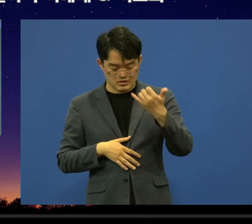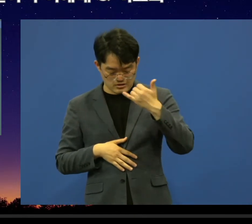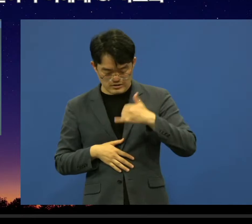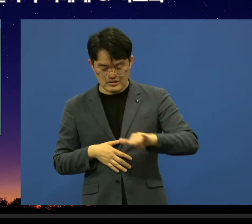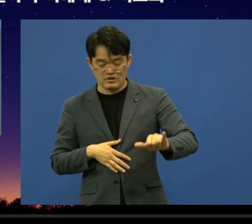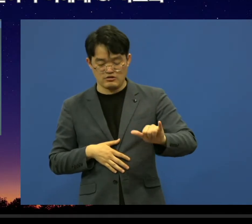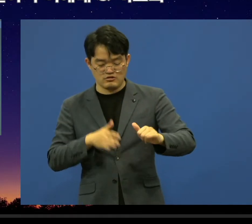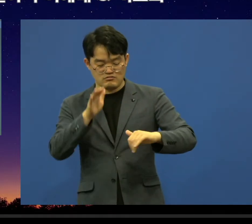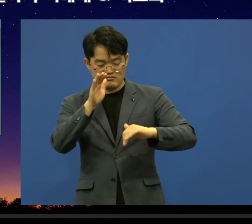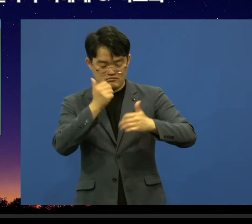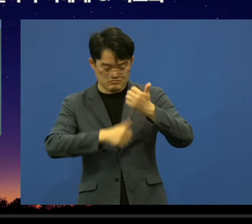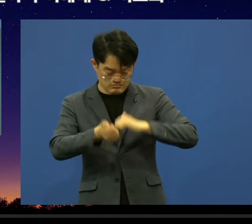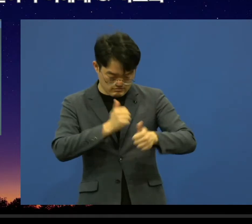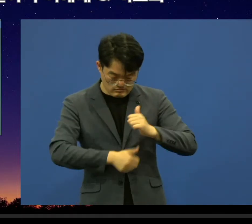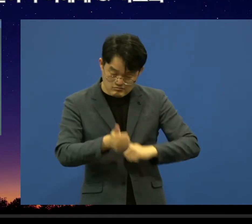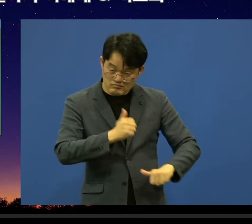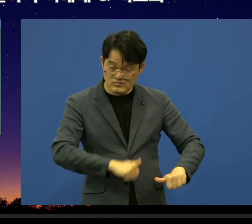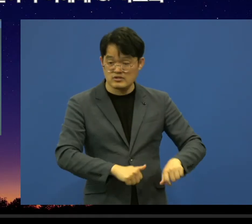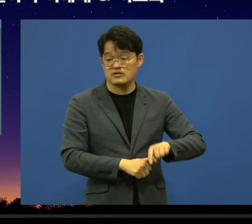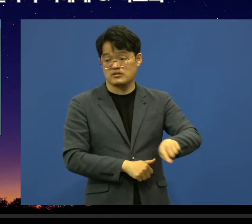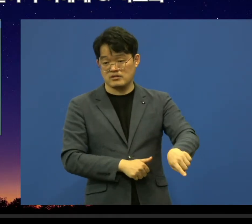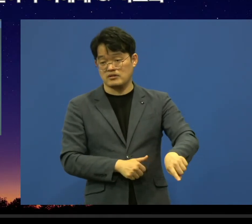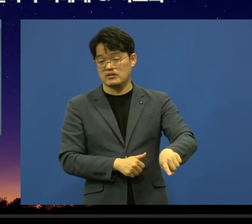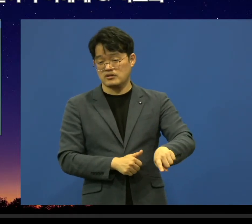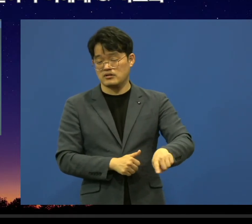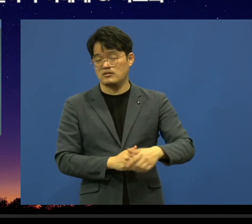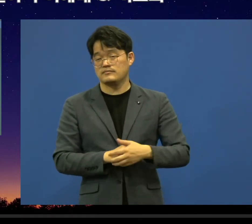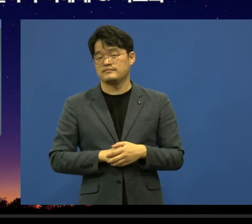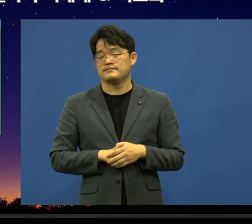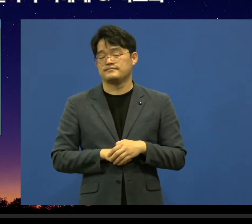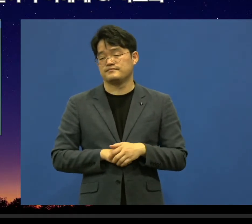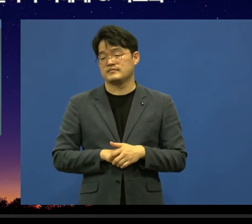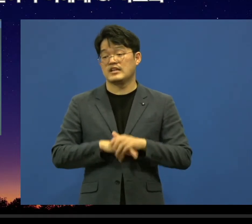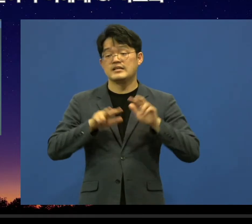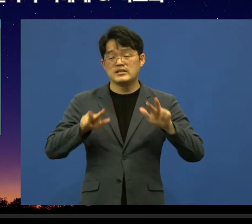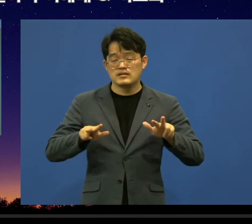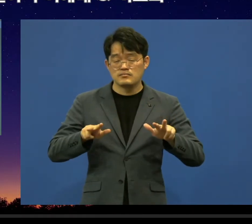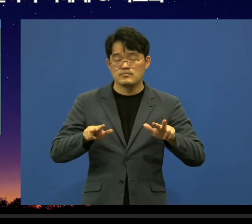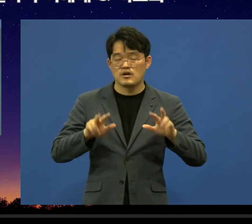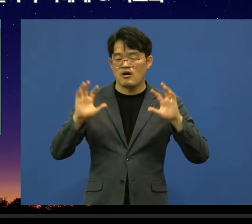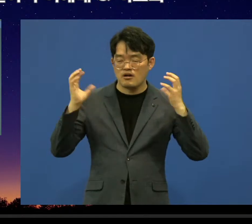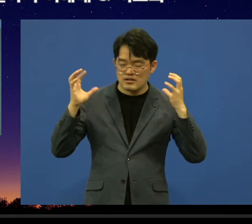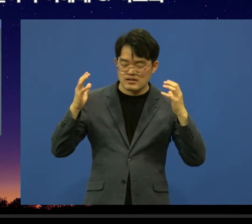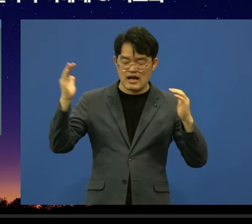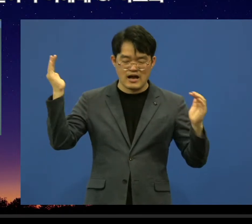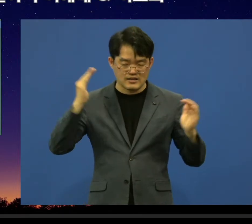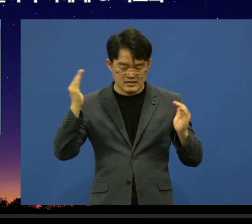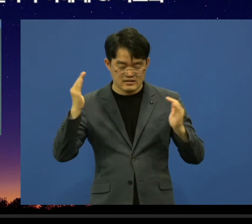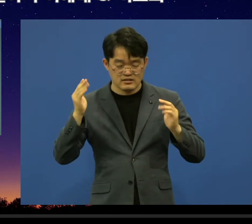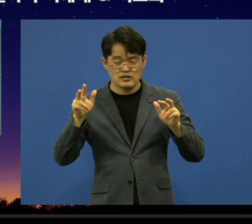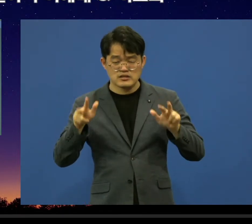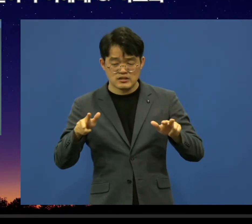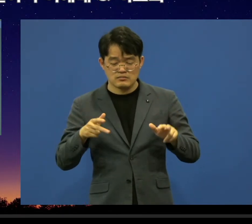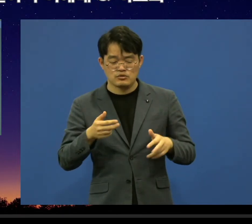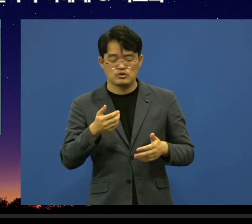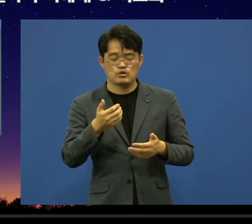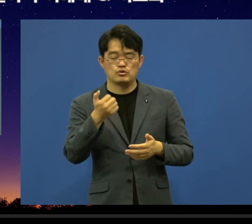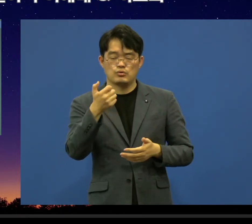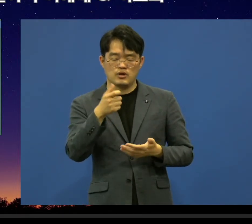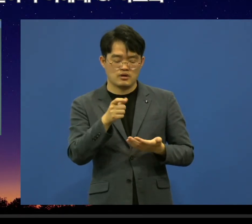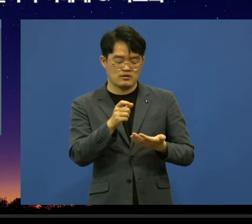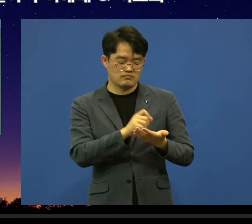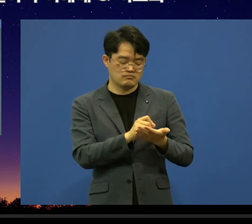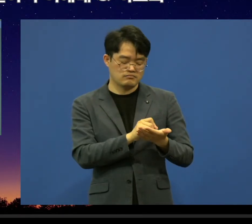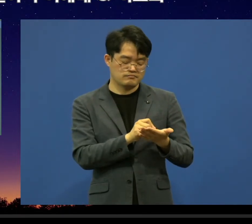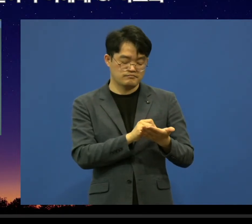이 금요철야에 와서 부르짖는 우리 다음 세대, 지금은 손에 연필을 쥐고 있지만